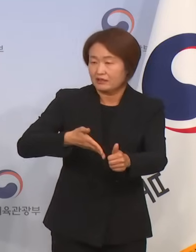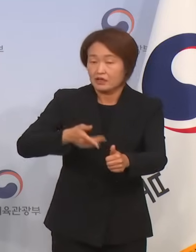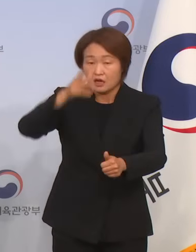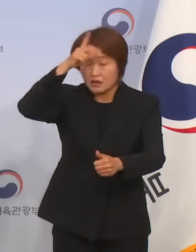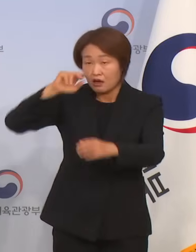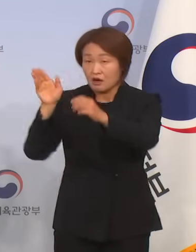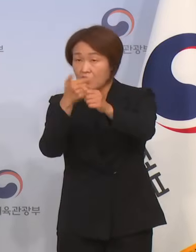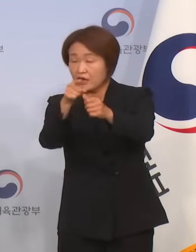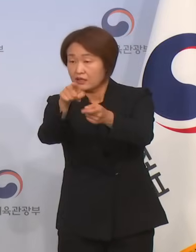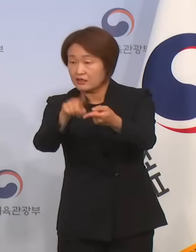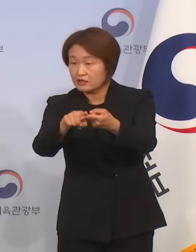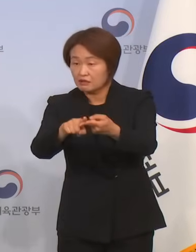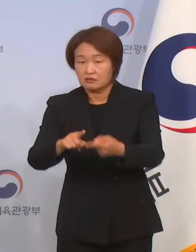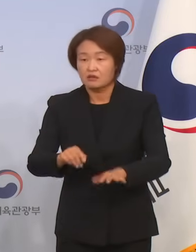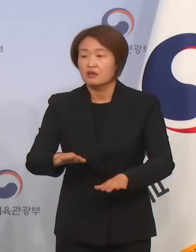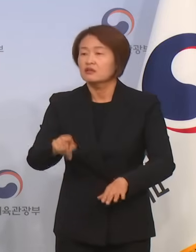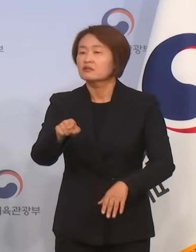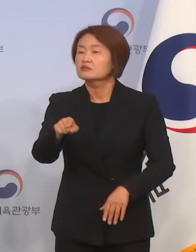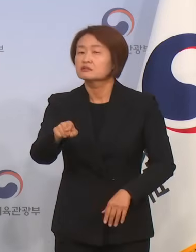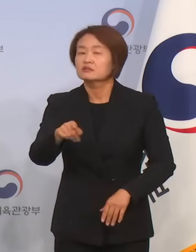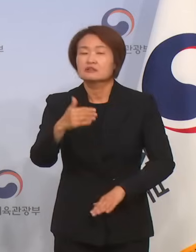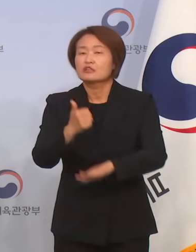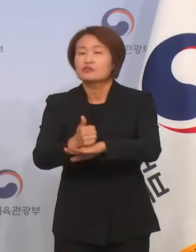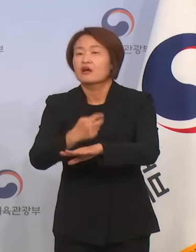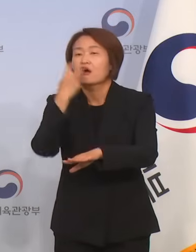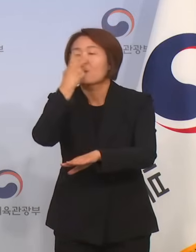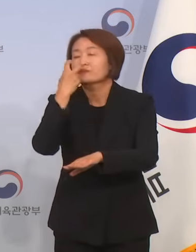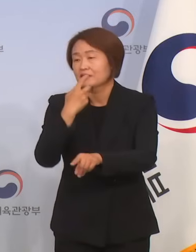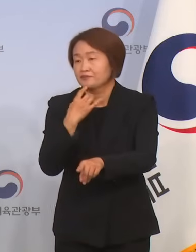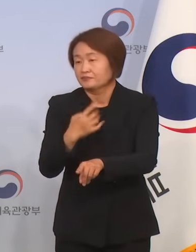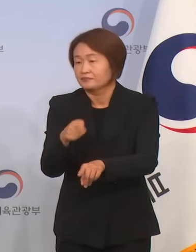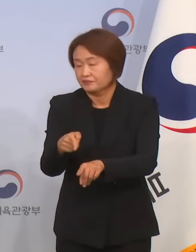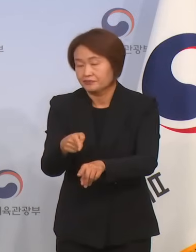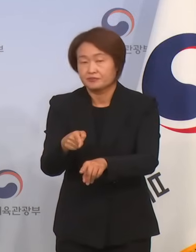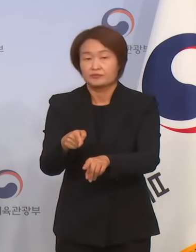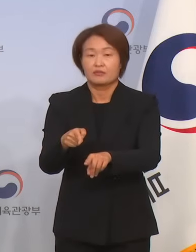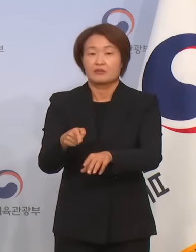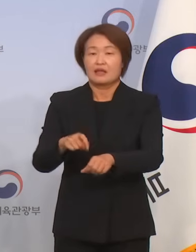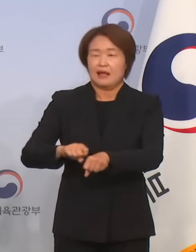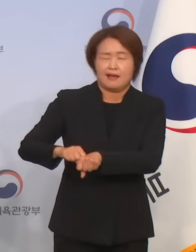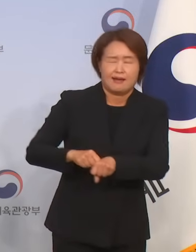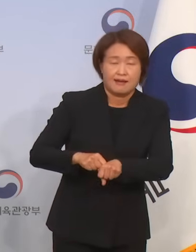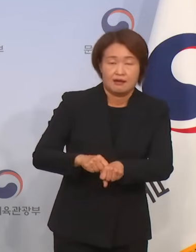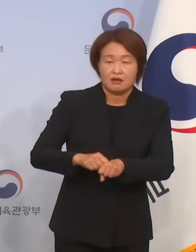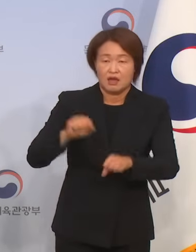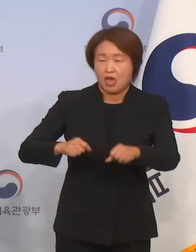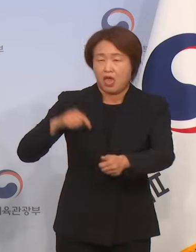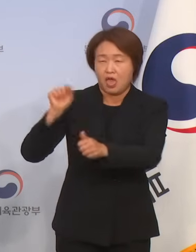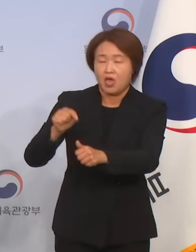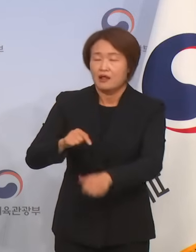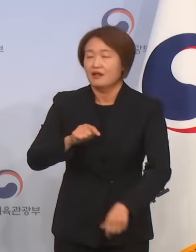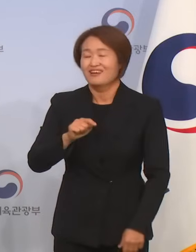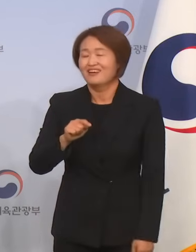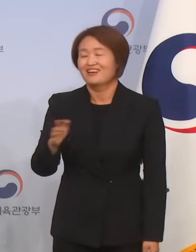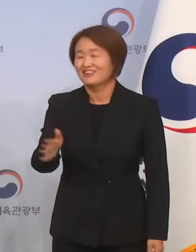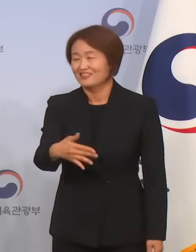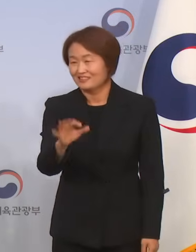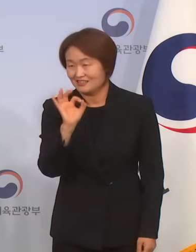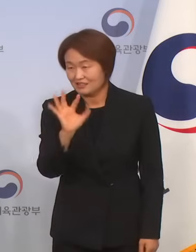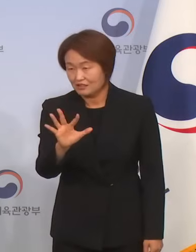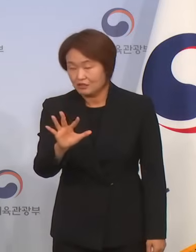배드민턴의 경우에는 사무 검사 결과이기 때문에 그 강제적인 이행 수단이 없습니다.